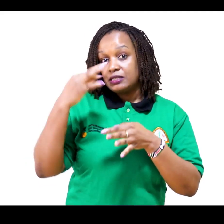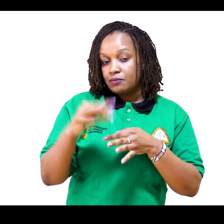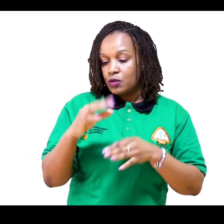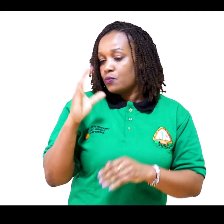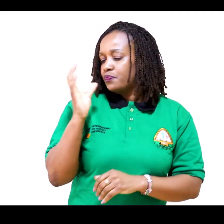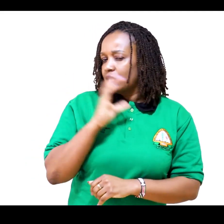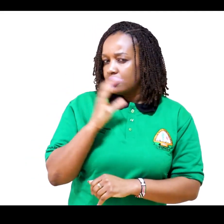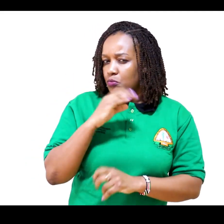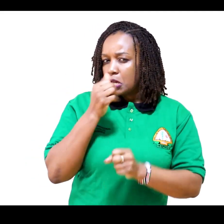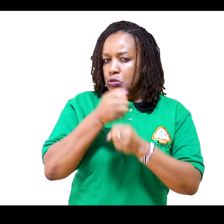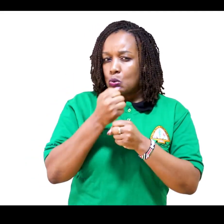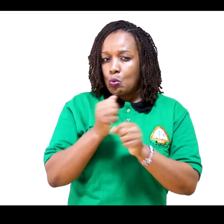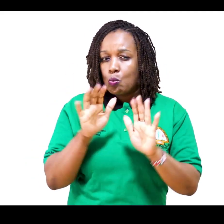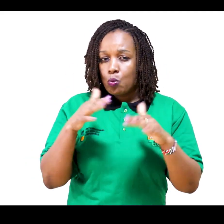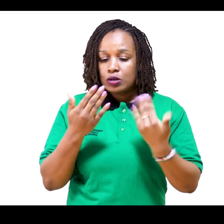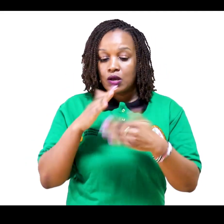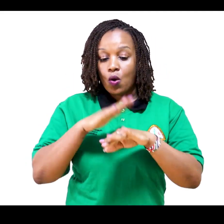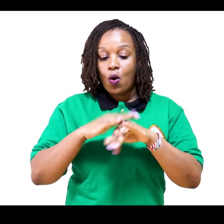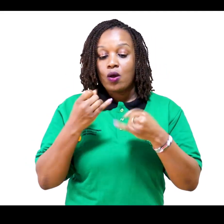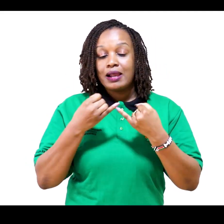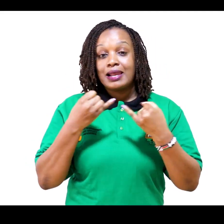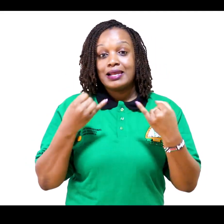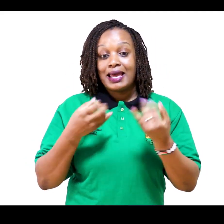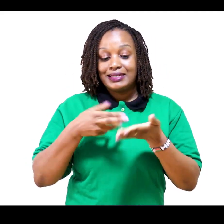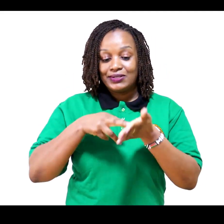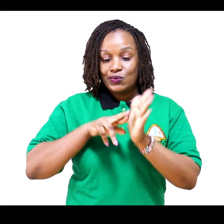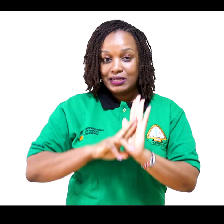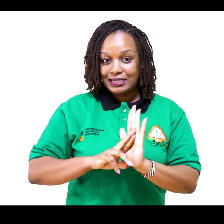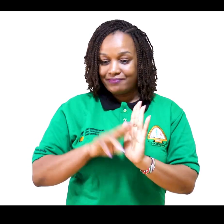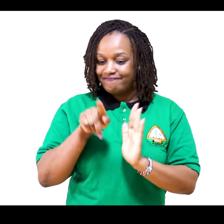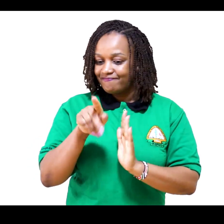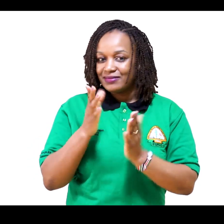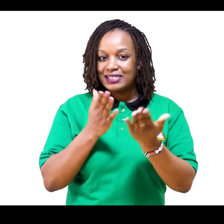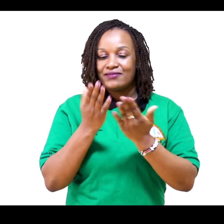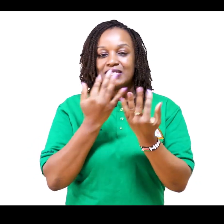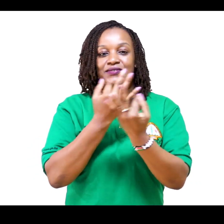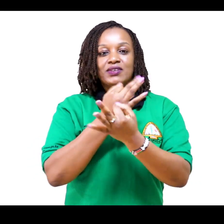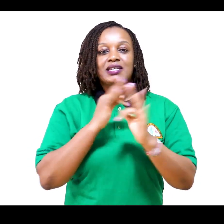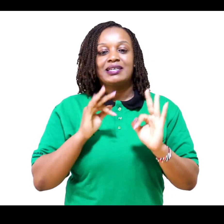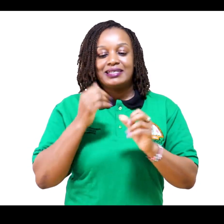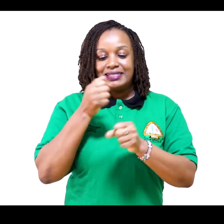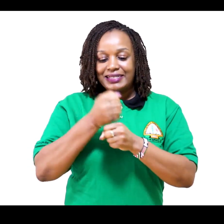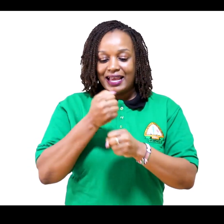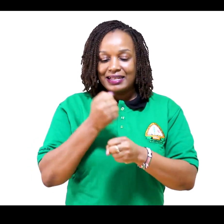kufanya ombi la mtandaoni. Huduma hii haina malipo na inafanywa kwa masaa